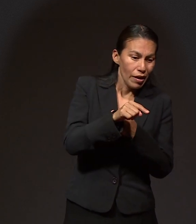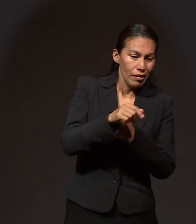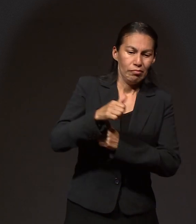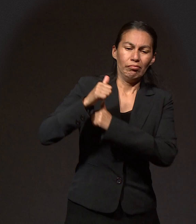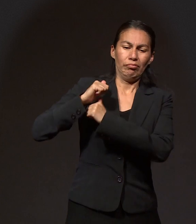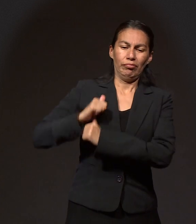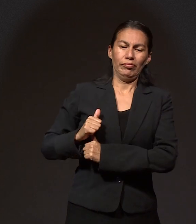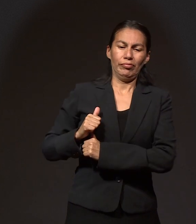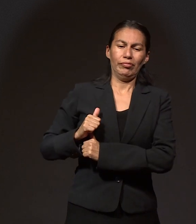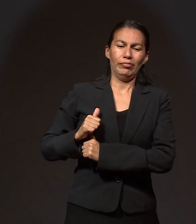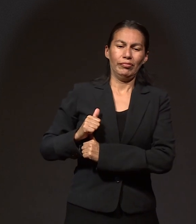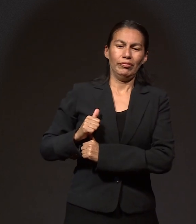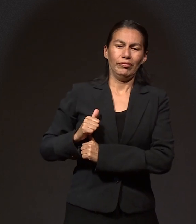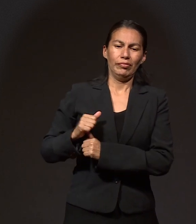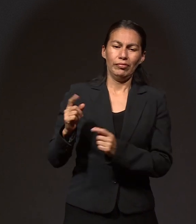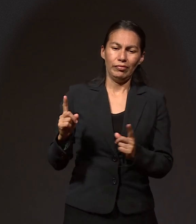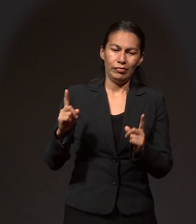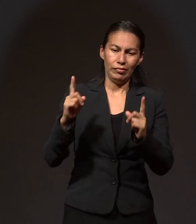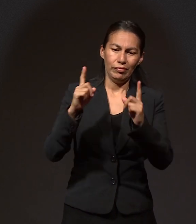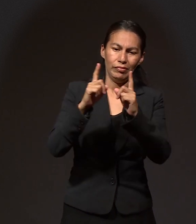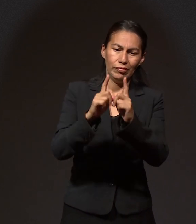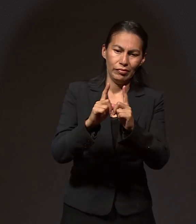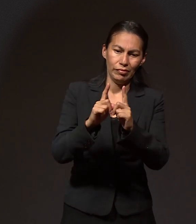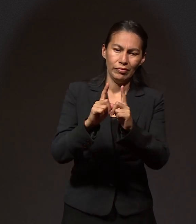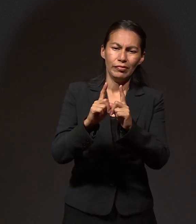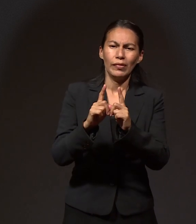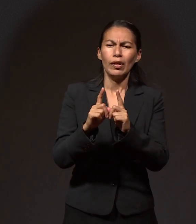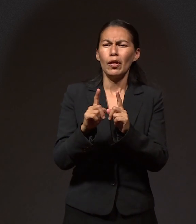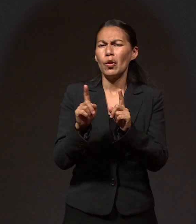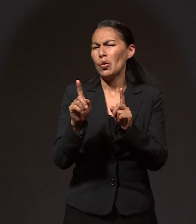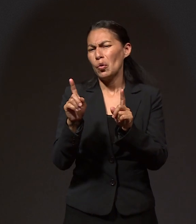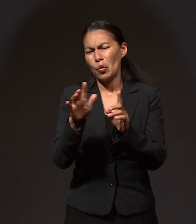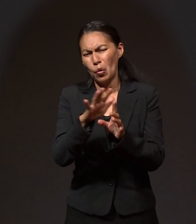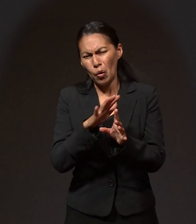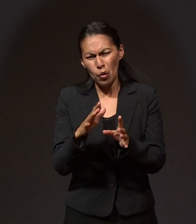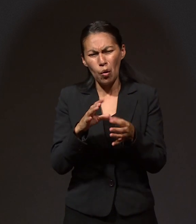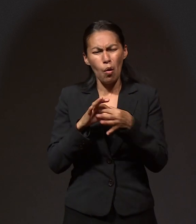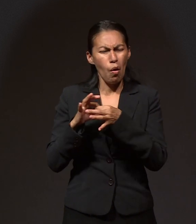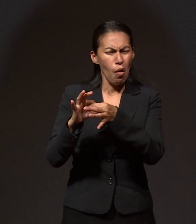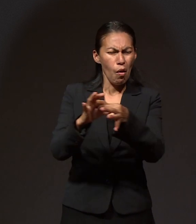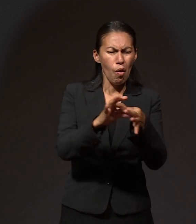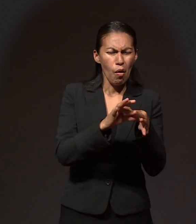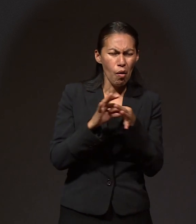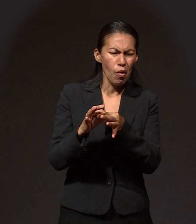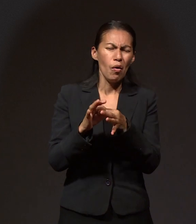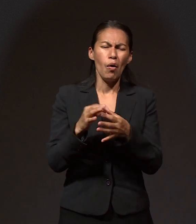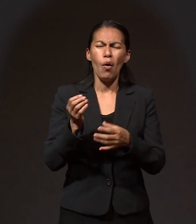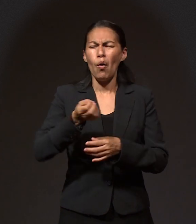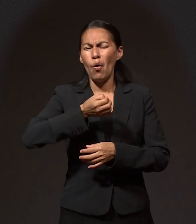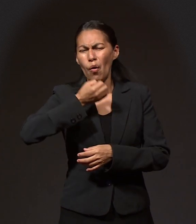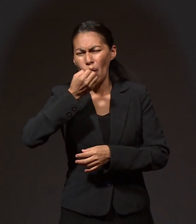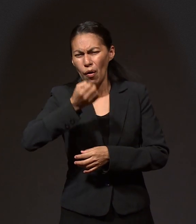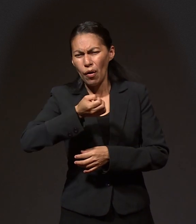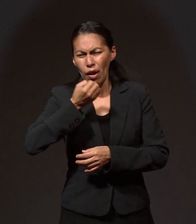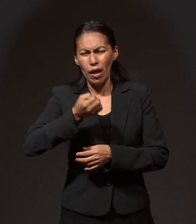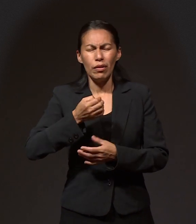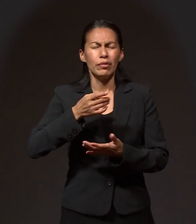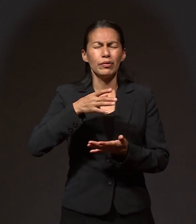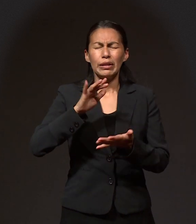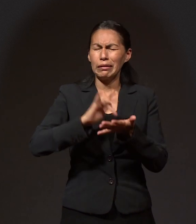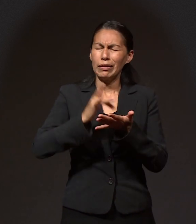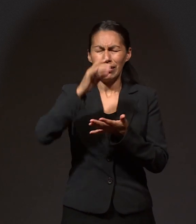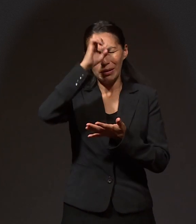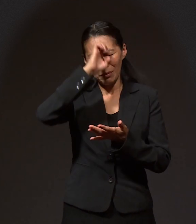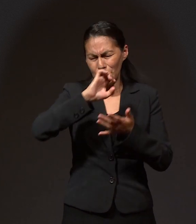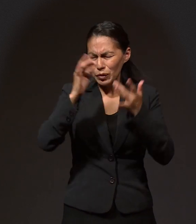para juntarlos en este gran movimiento y a formar cadenas unidos espiritualmente por el